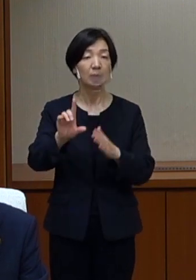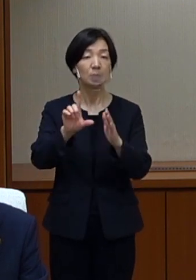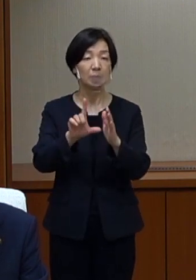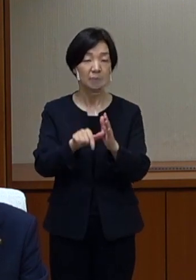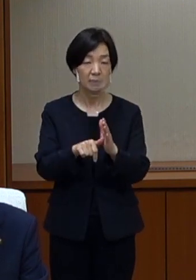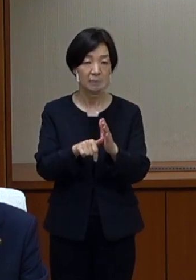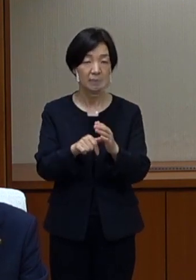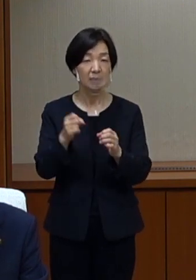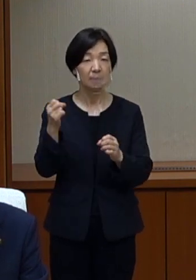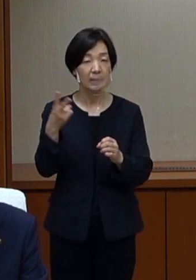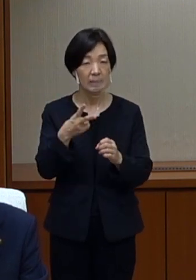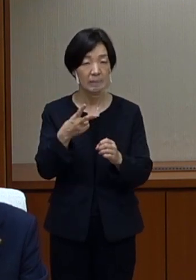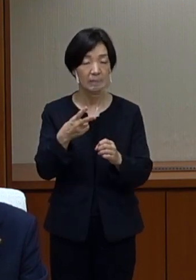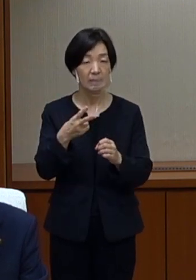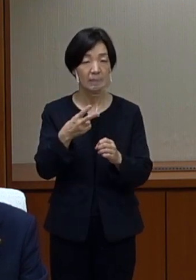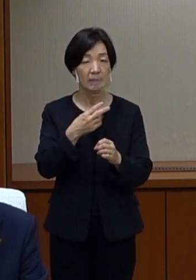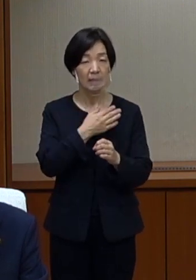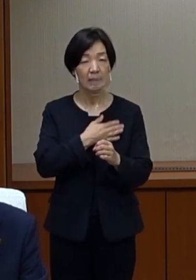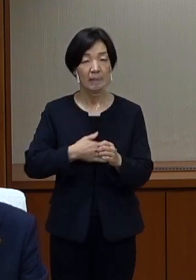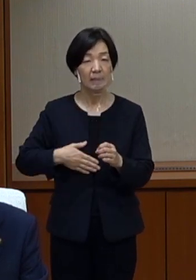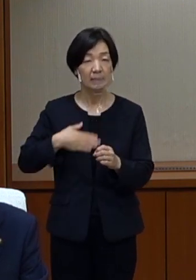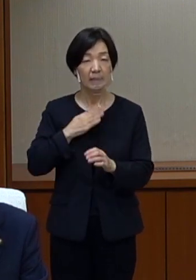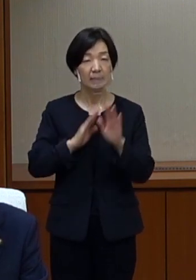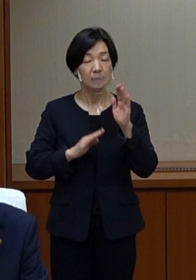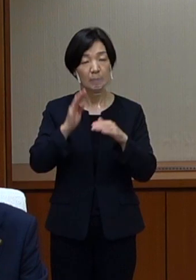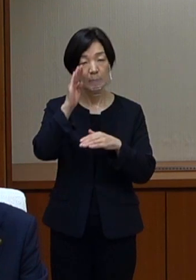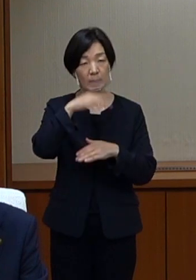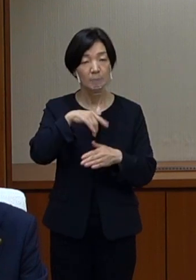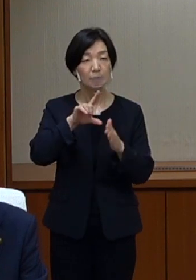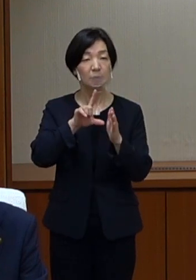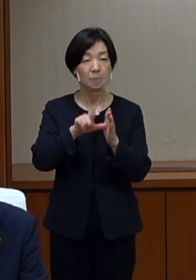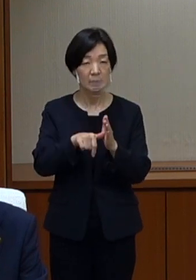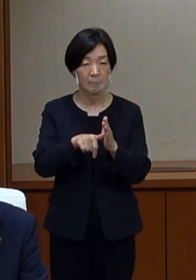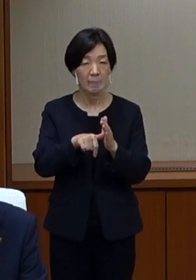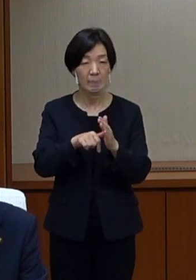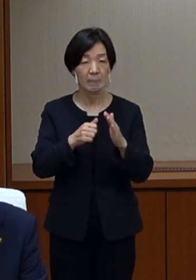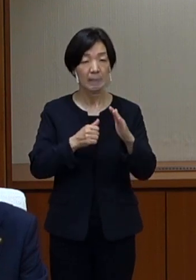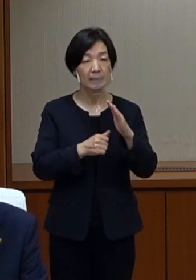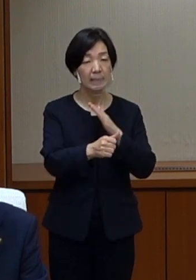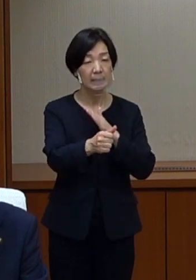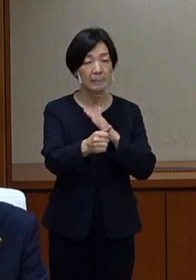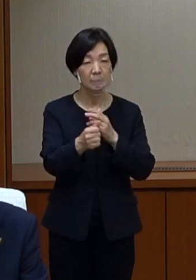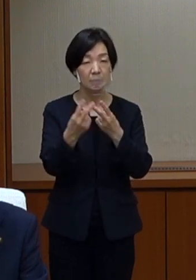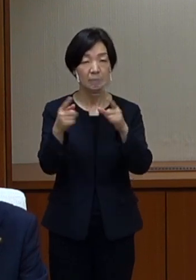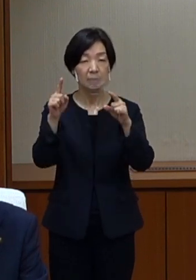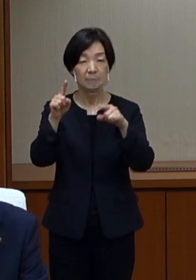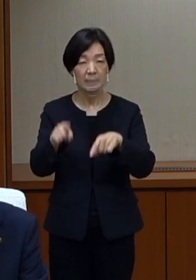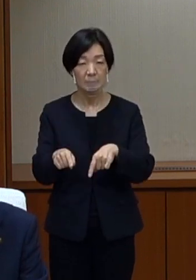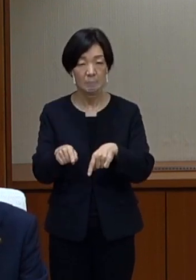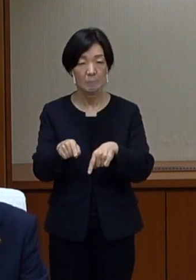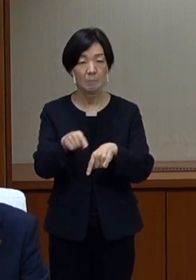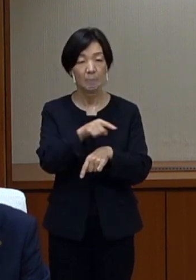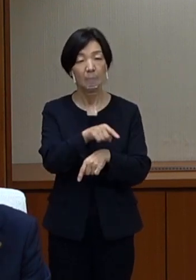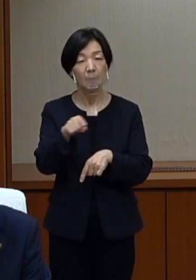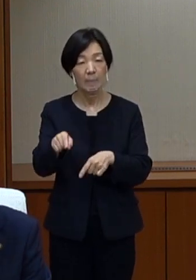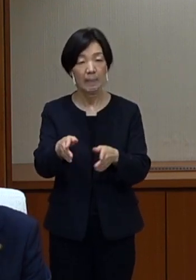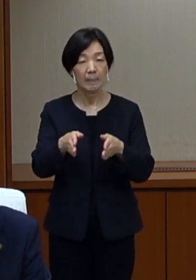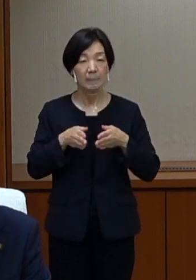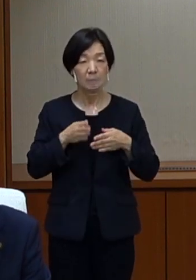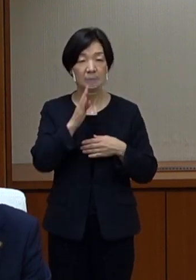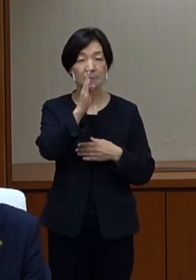でも体調の悪い場合は、外出やイベント等への参加を控えてください